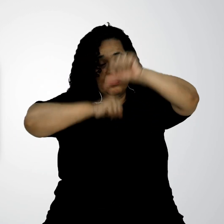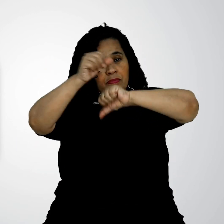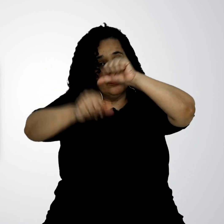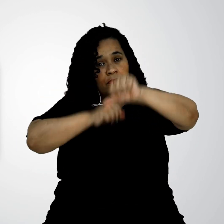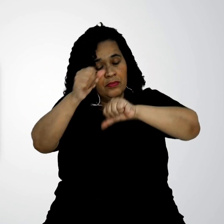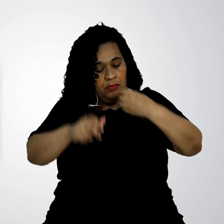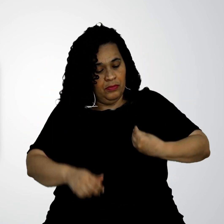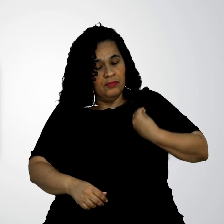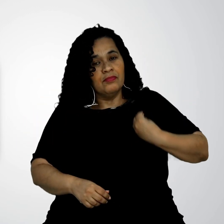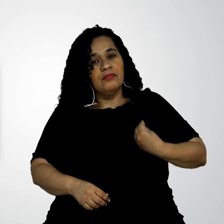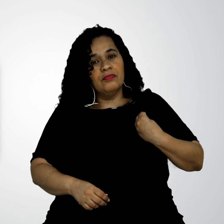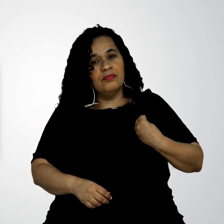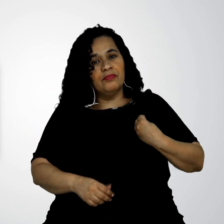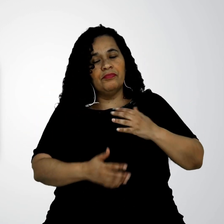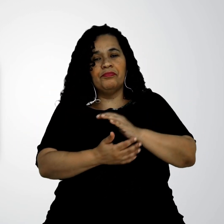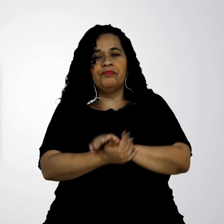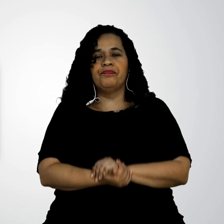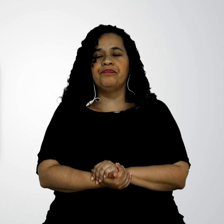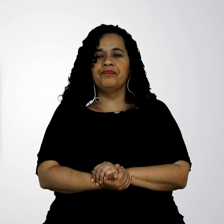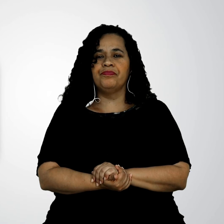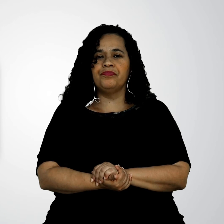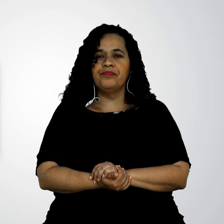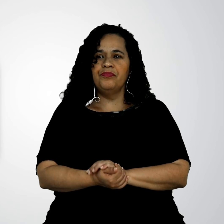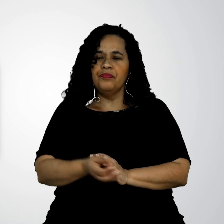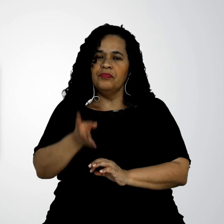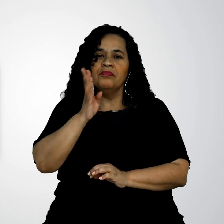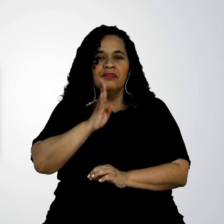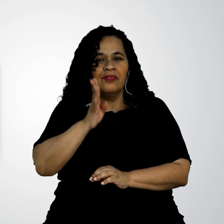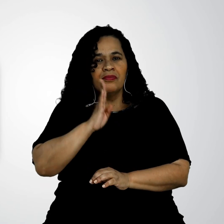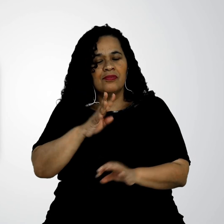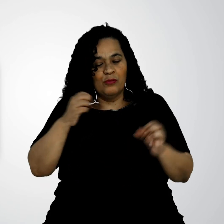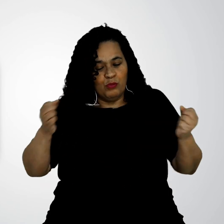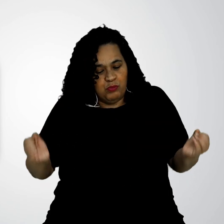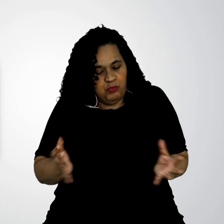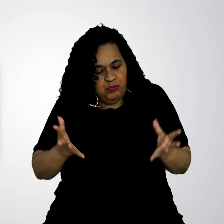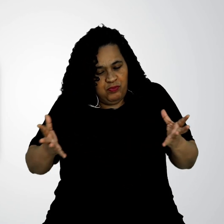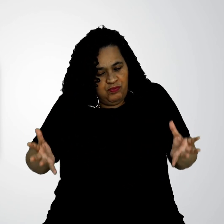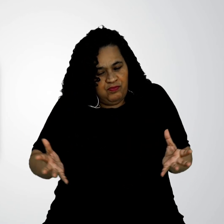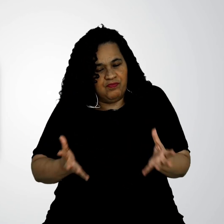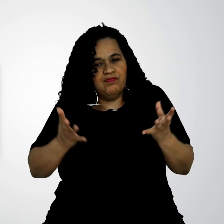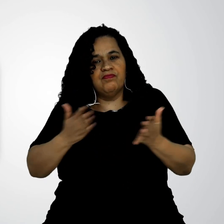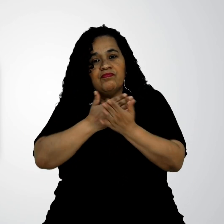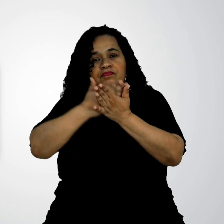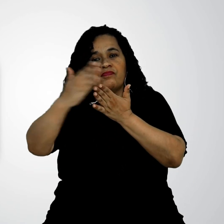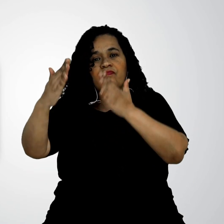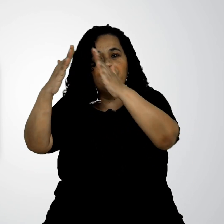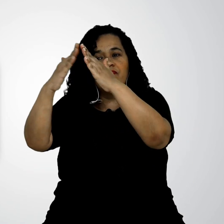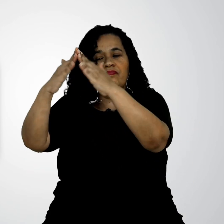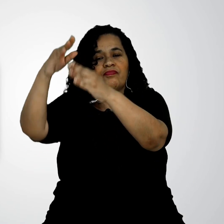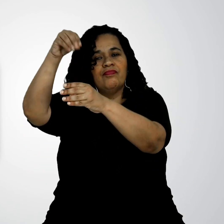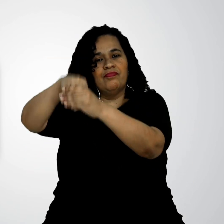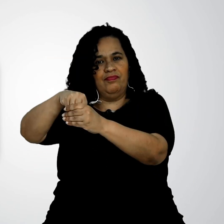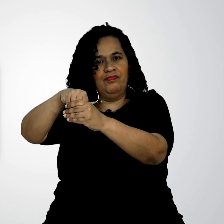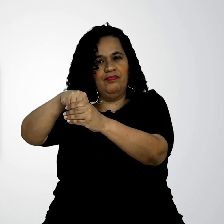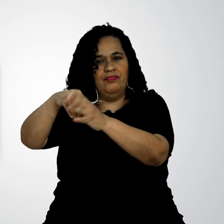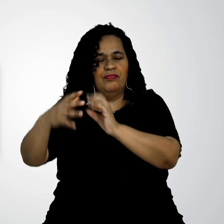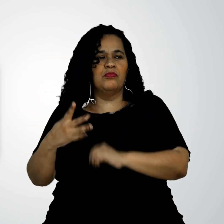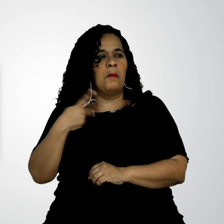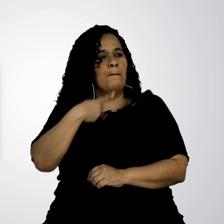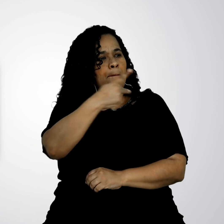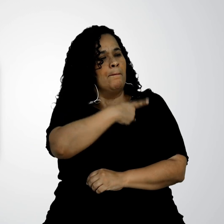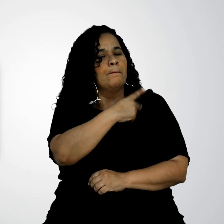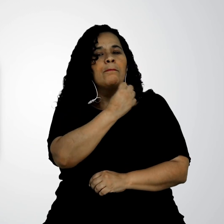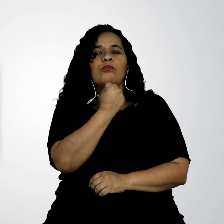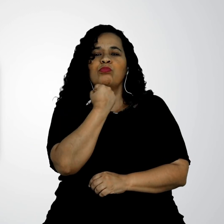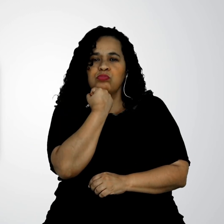familiar. Legal. É uma influência que começa daqui para lá, né? E não de lá para cá, né? Isso. Pastor Willy, para a gente